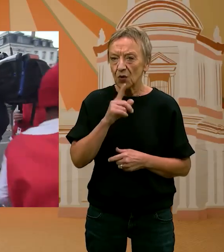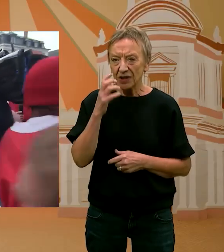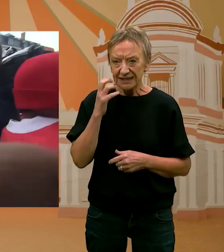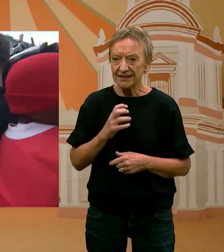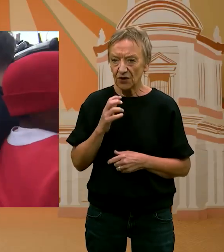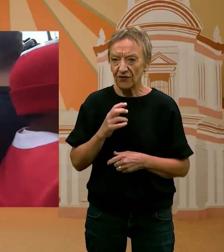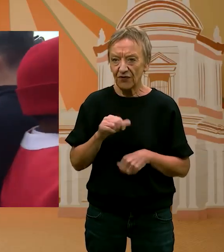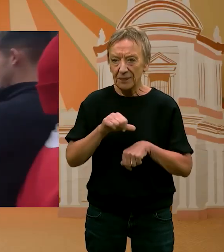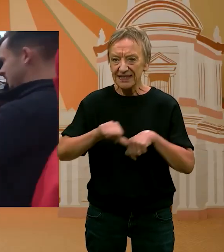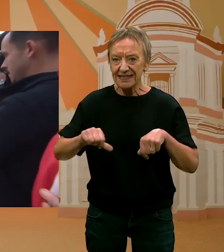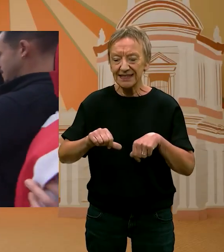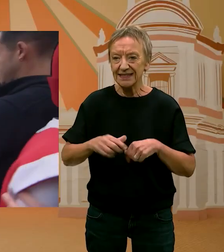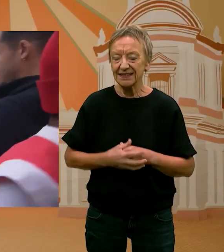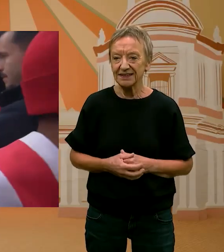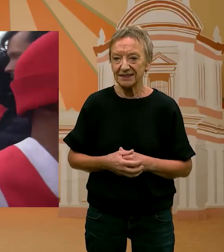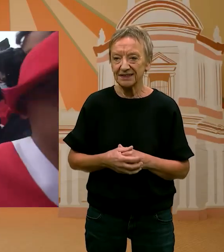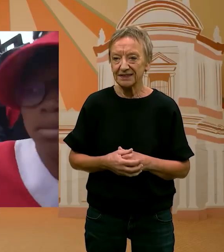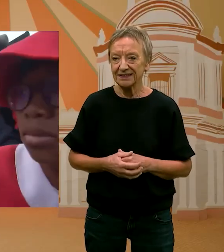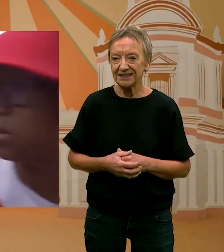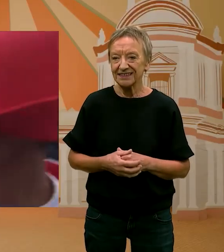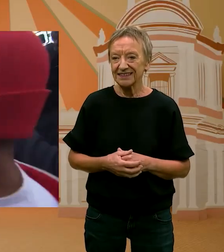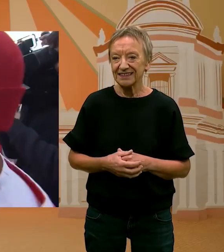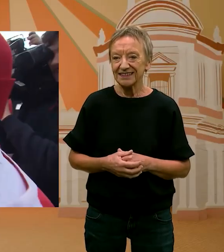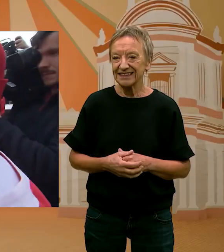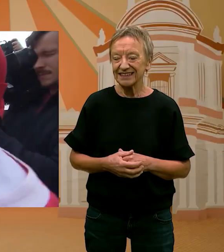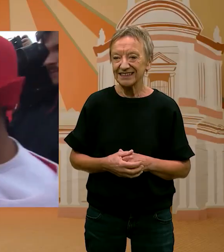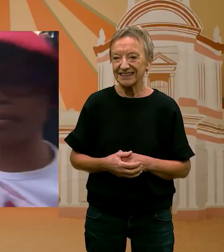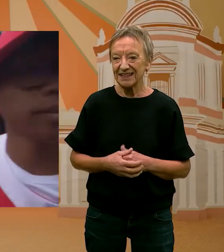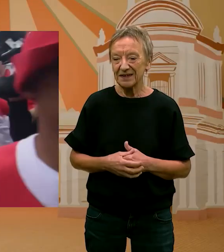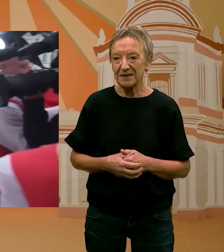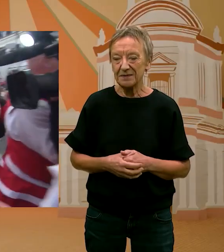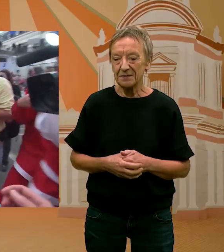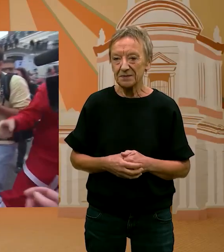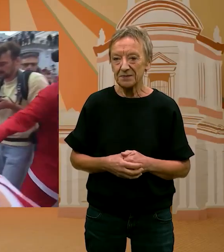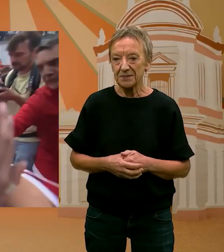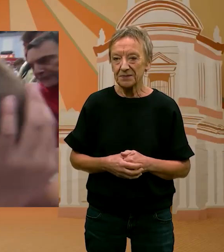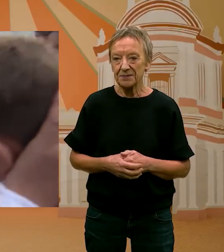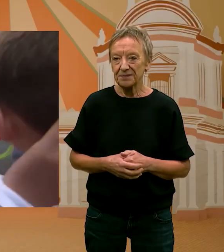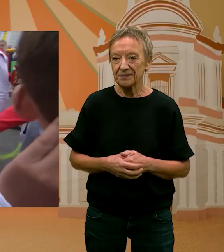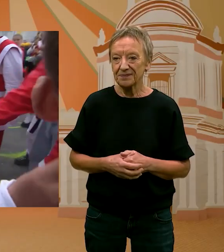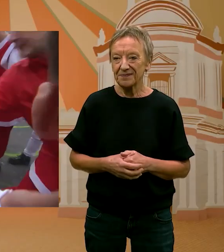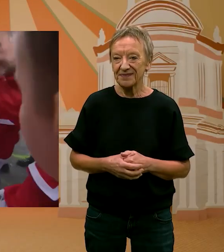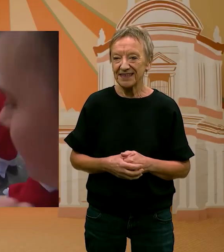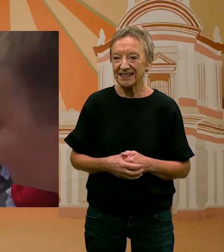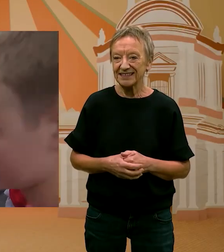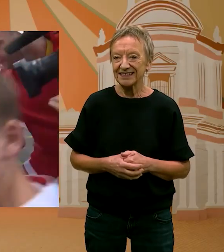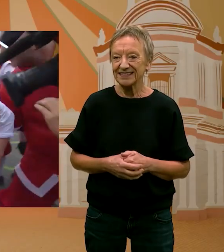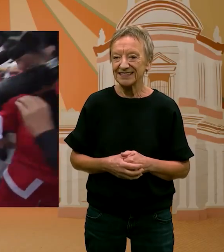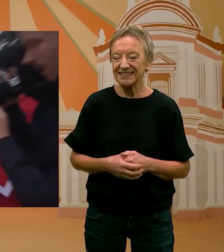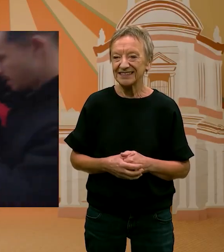famille Corbiot, pour Liam. Liam, on va essayer de l'avoir. Ah, il va saluer forcément papa. Ah, Christophe